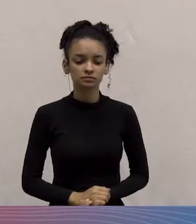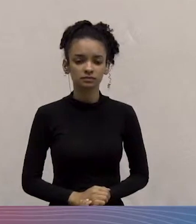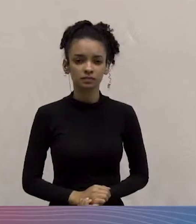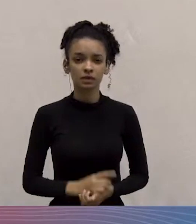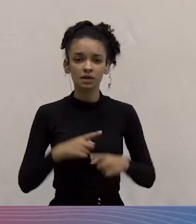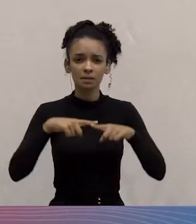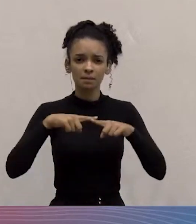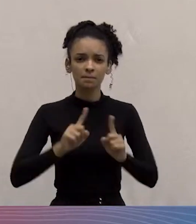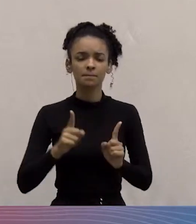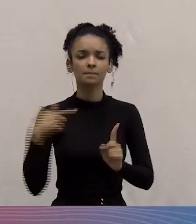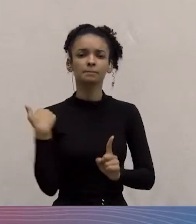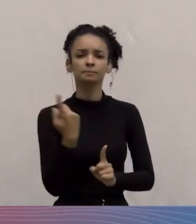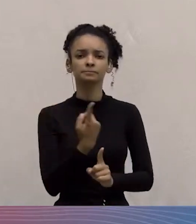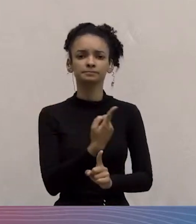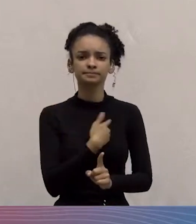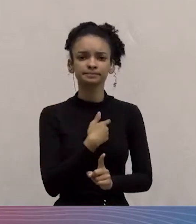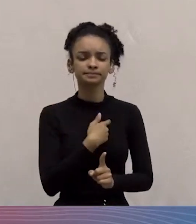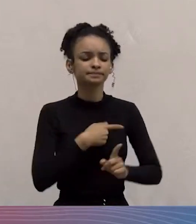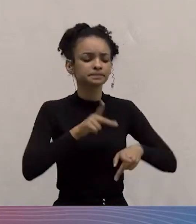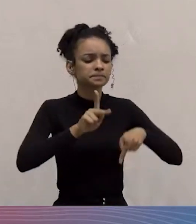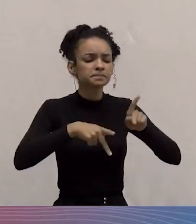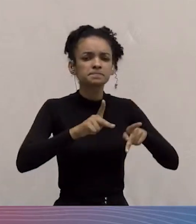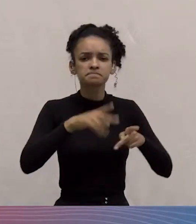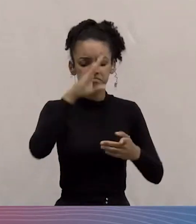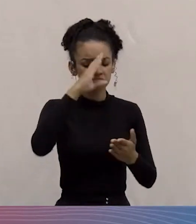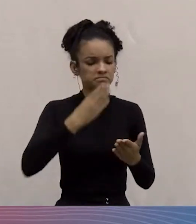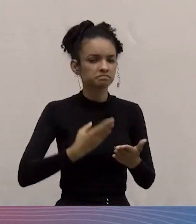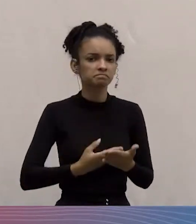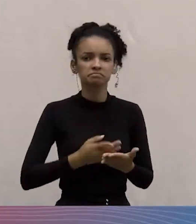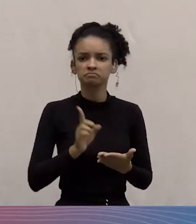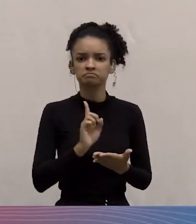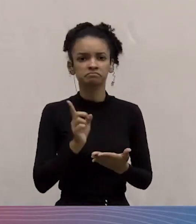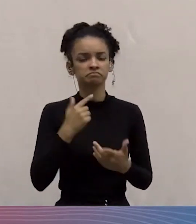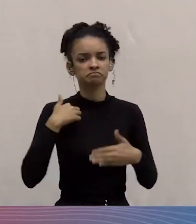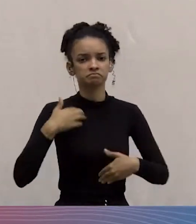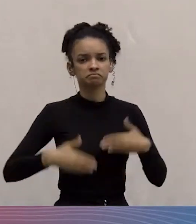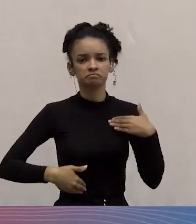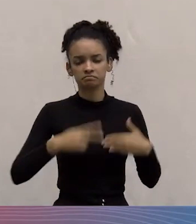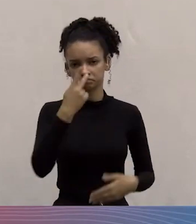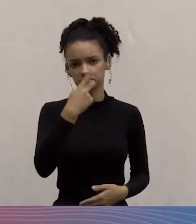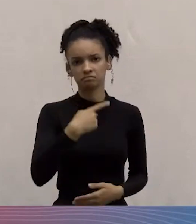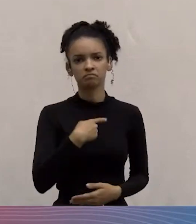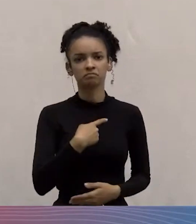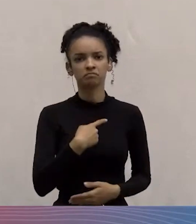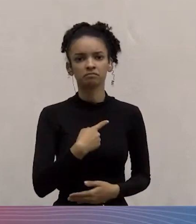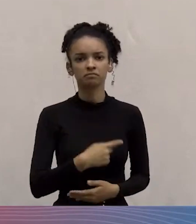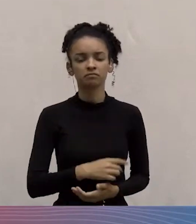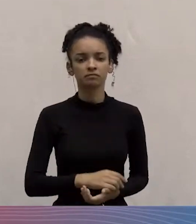Mas nós somos um povo que não confia na carne.